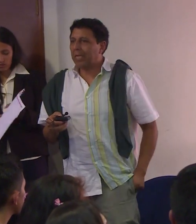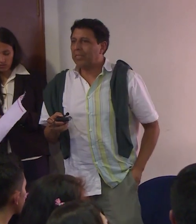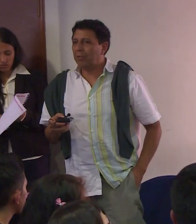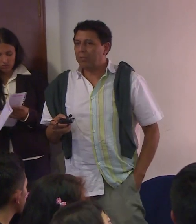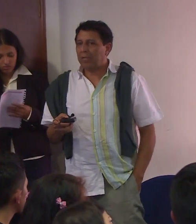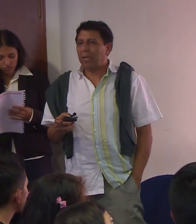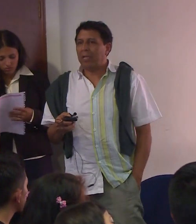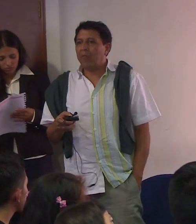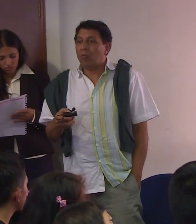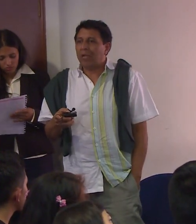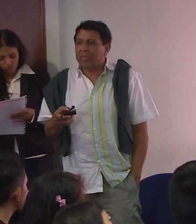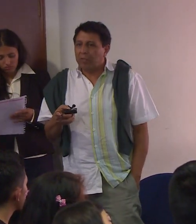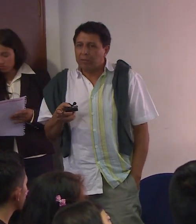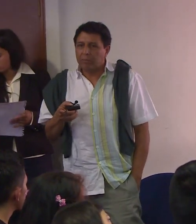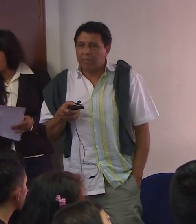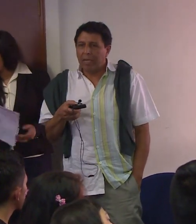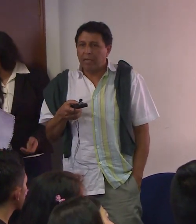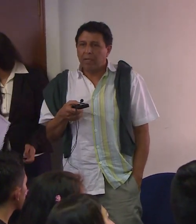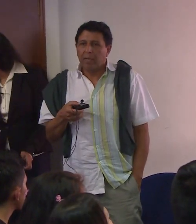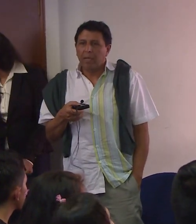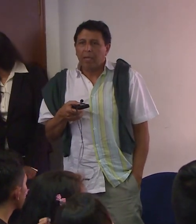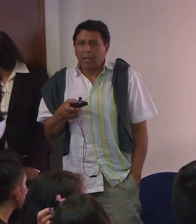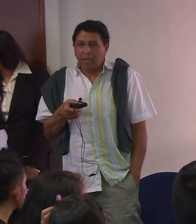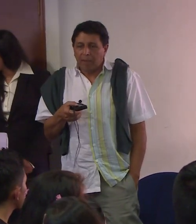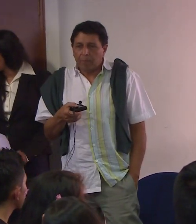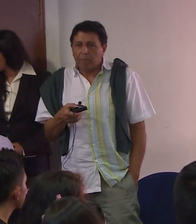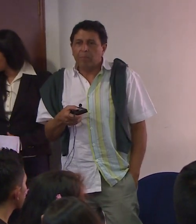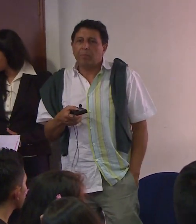curricular interacción, que es la formulación del